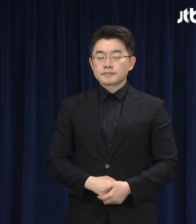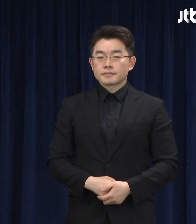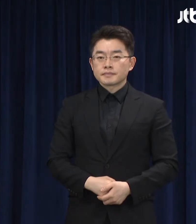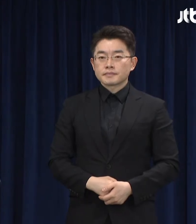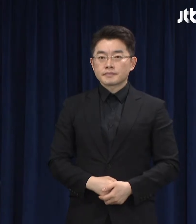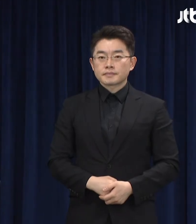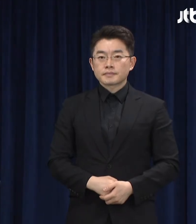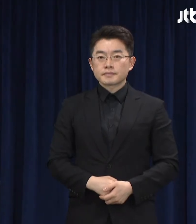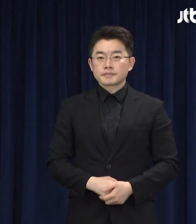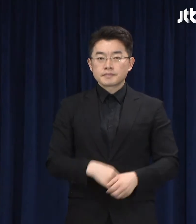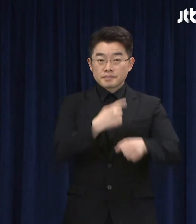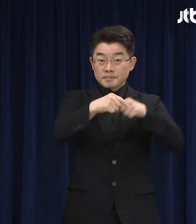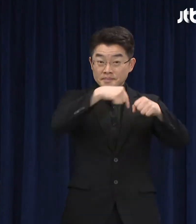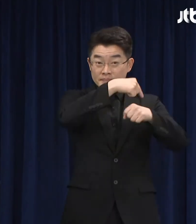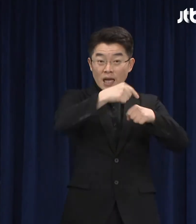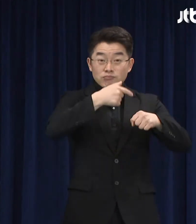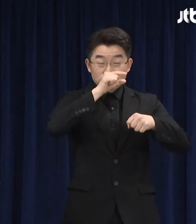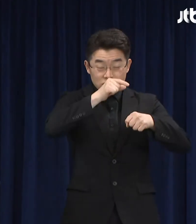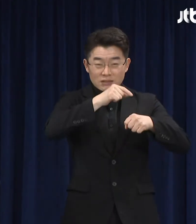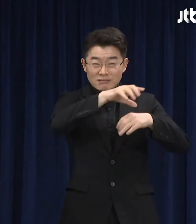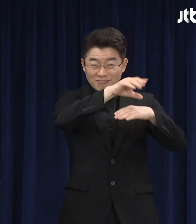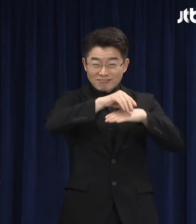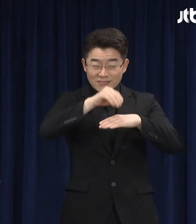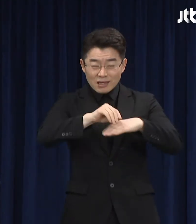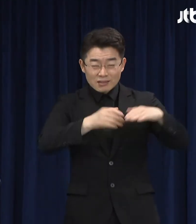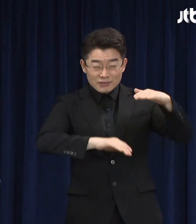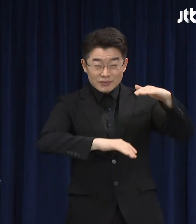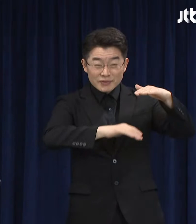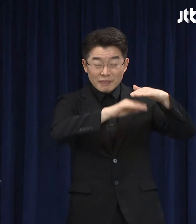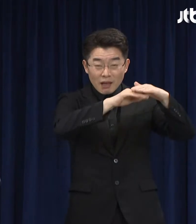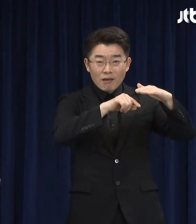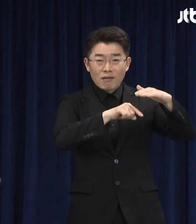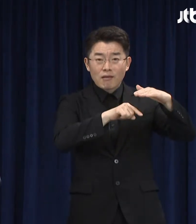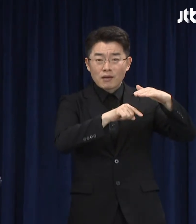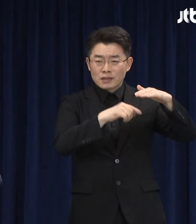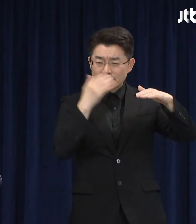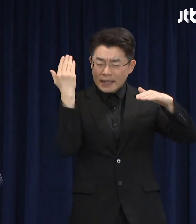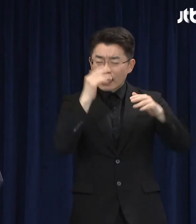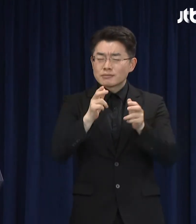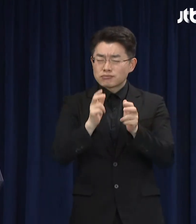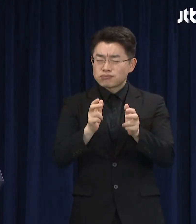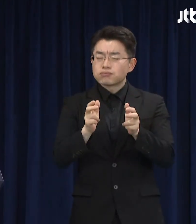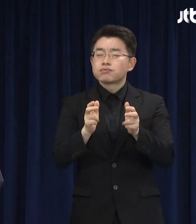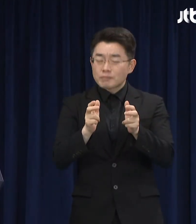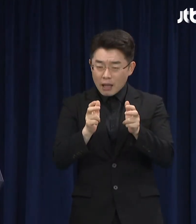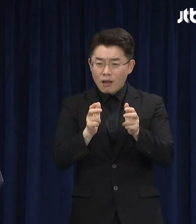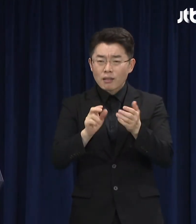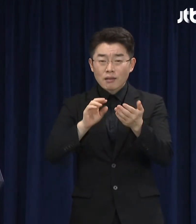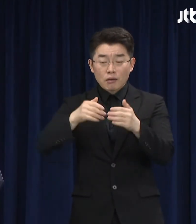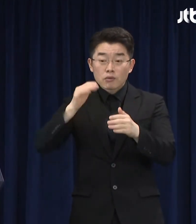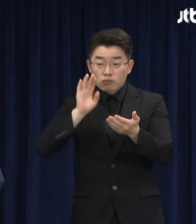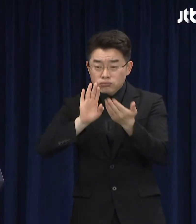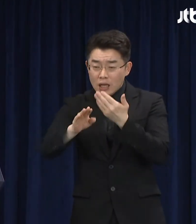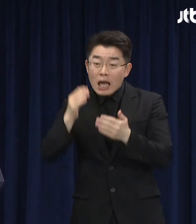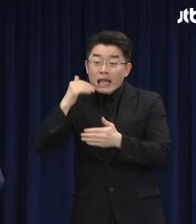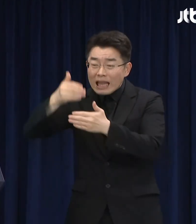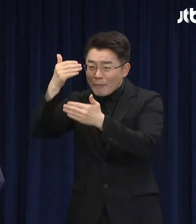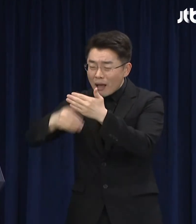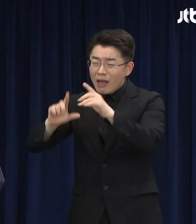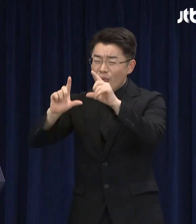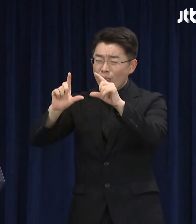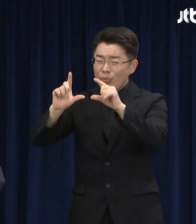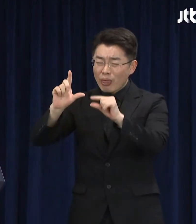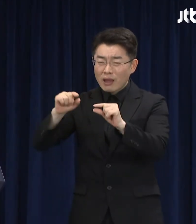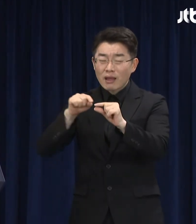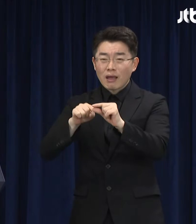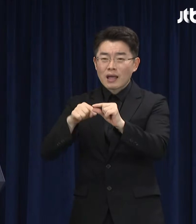오염수에 섞여 있는 방사성 핵종 중에 삼중수소를 제외한 방사성 핵종을 제거하는 다핵종